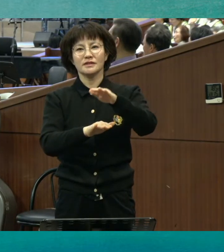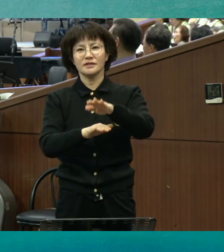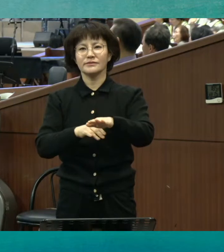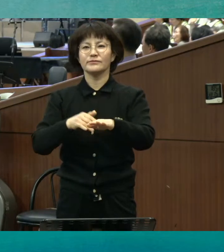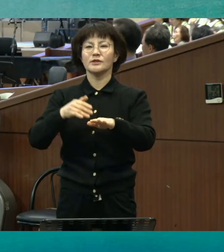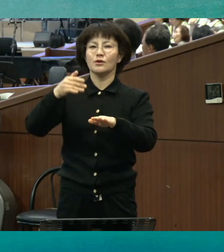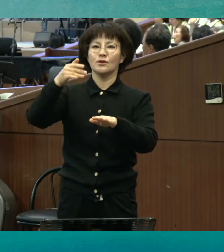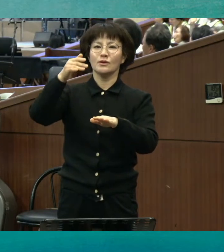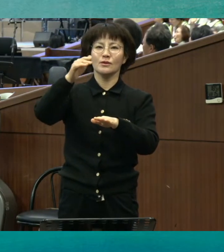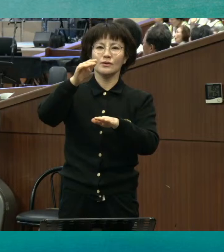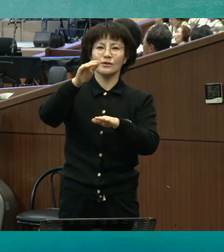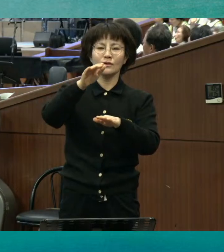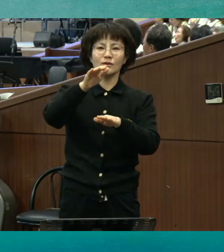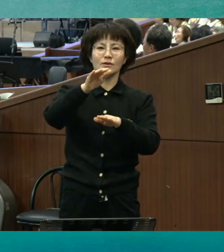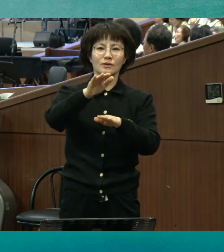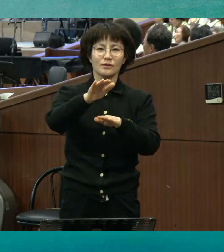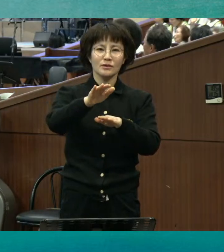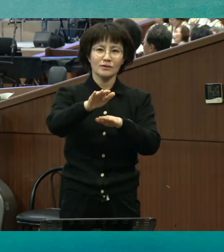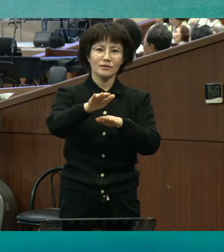밟은